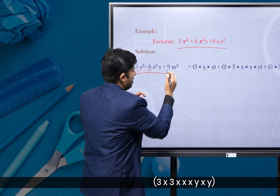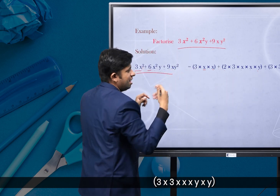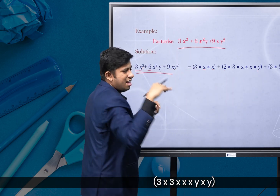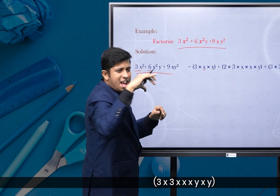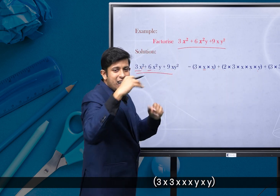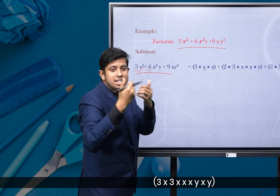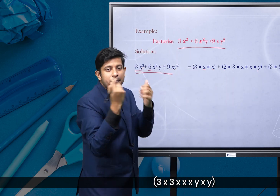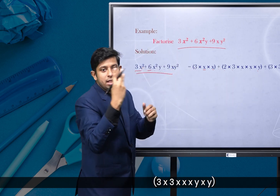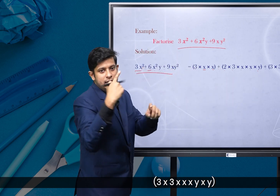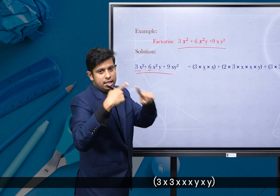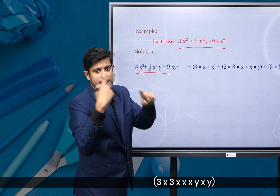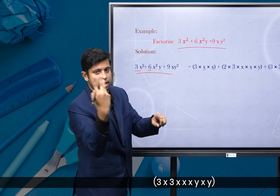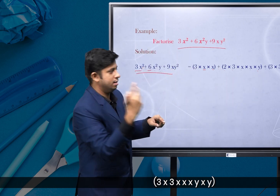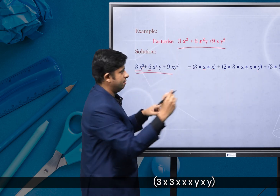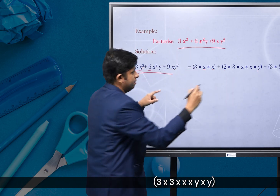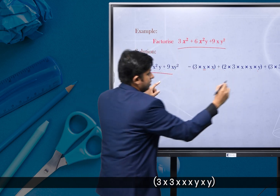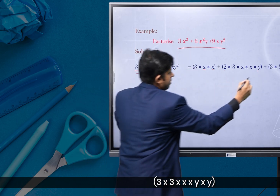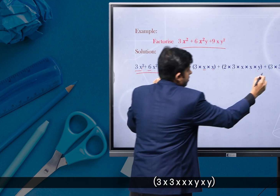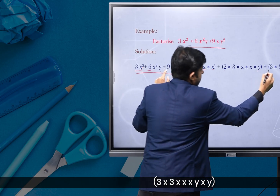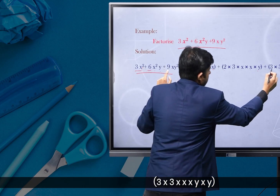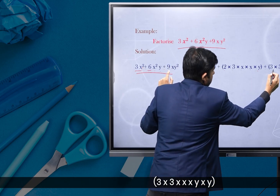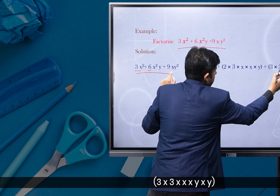3 गुणिले 3 गुणिले x गुणिले y गुणिले y.